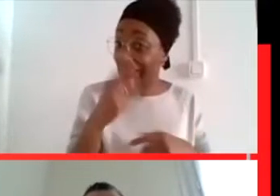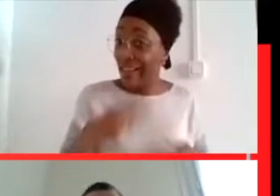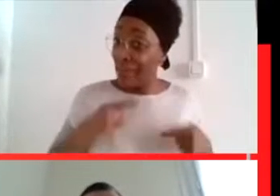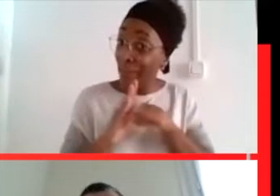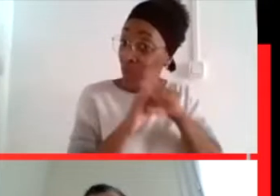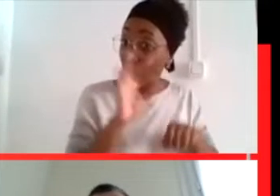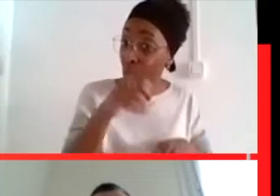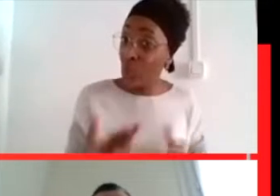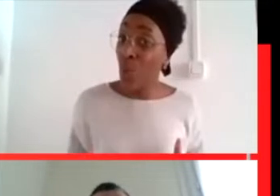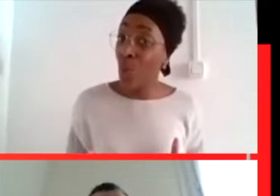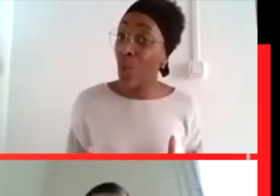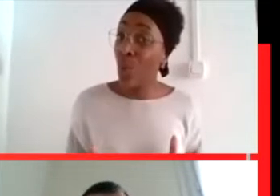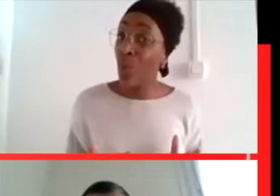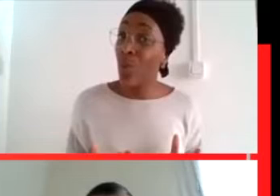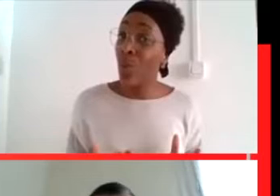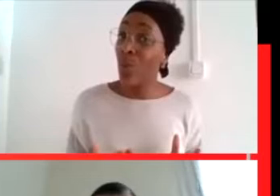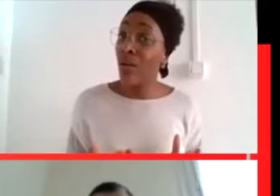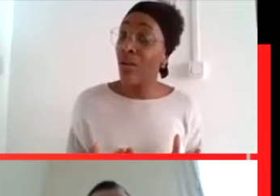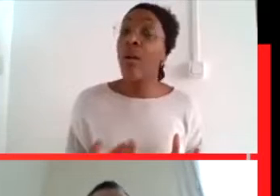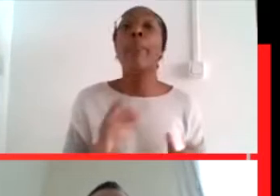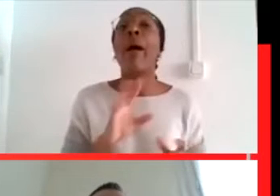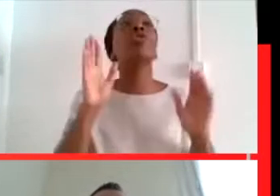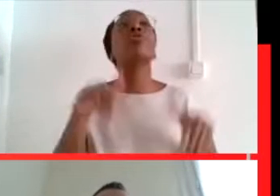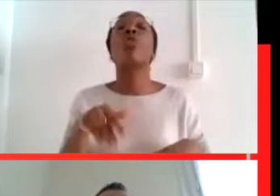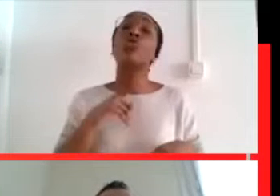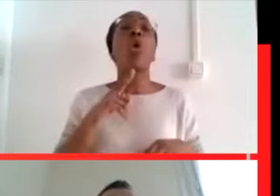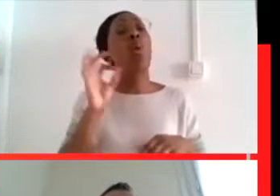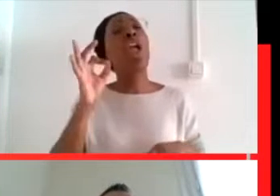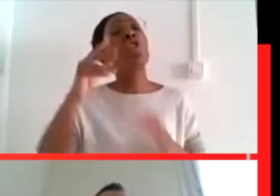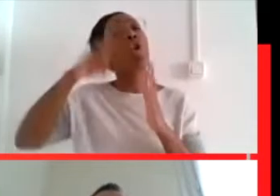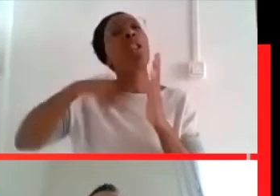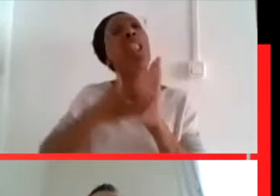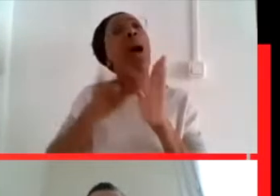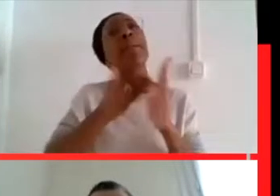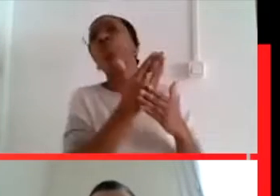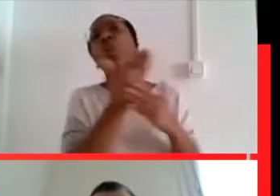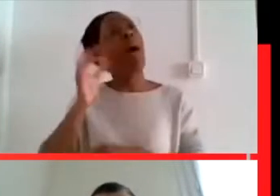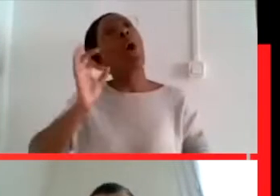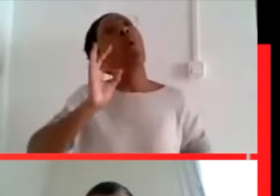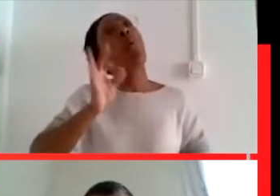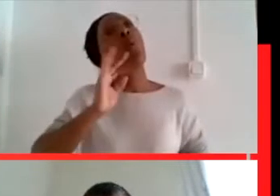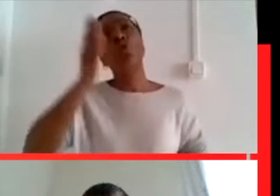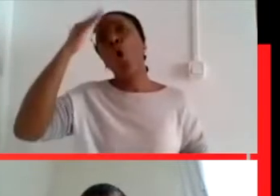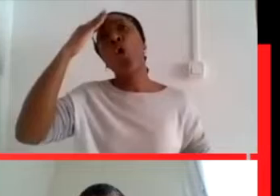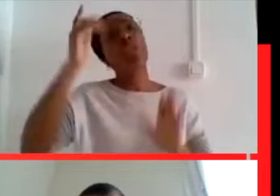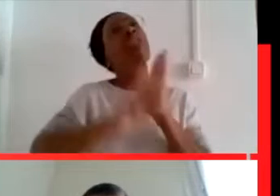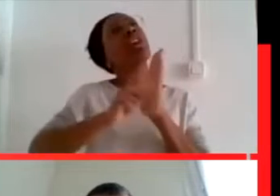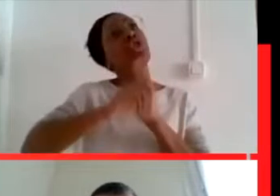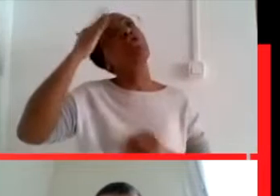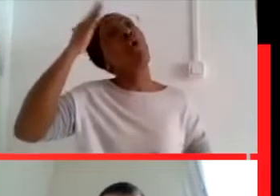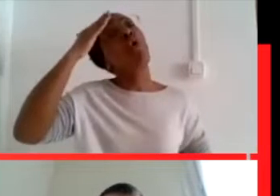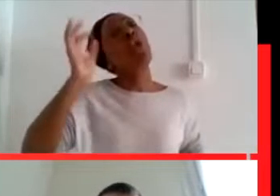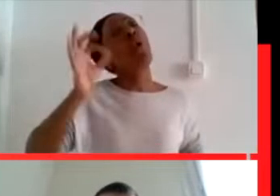je la lis tous les matins ». Oui, c'est une bonne chose. Hein. Oh, je connais certains textes des Écritures plus